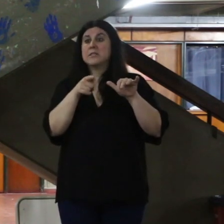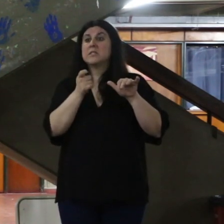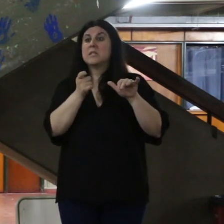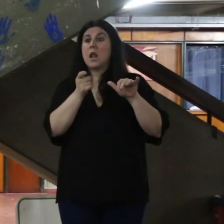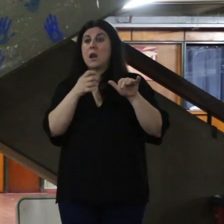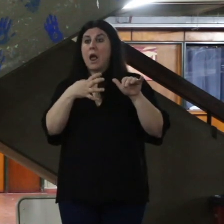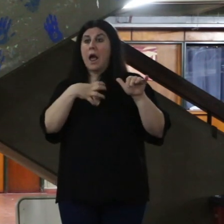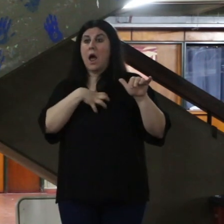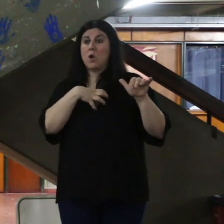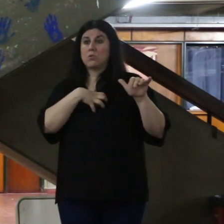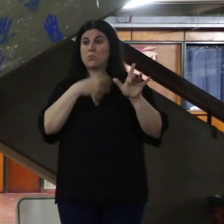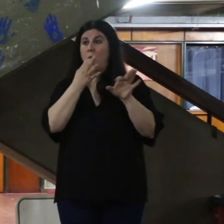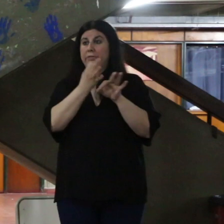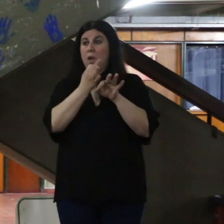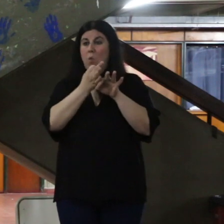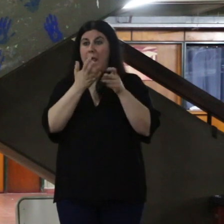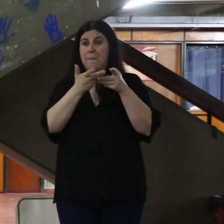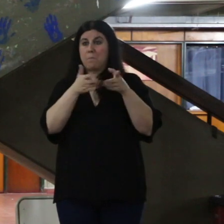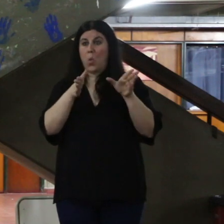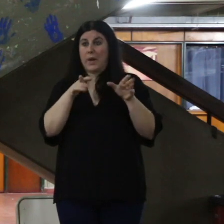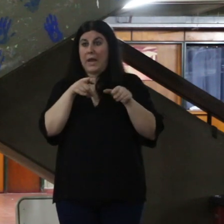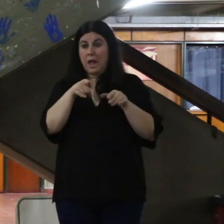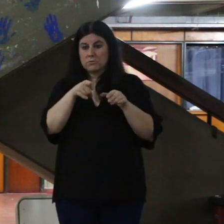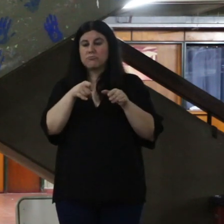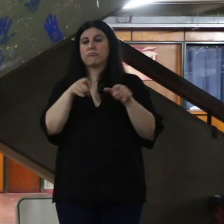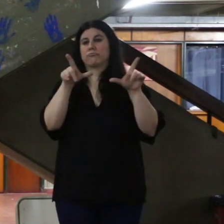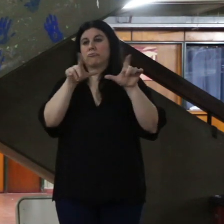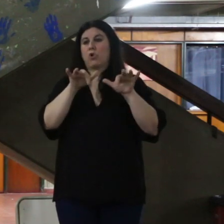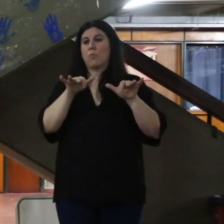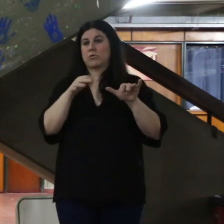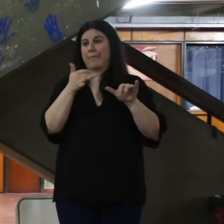de gestión estatal. Y todos sabemos que